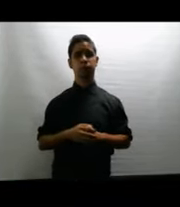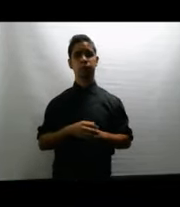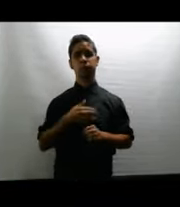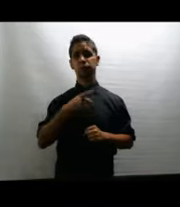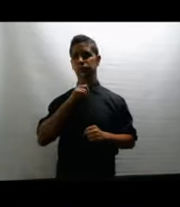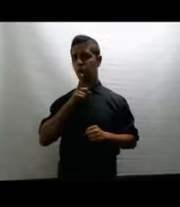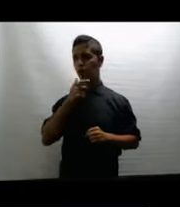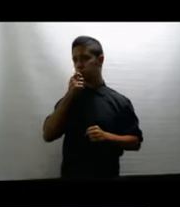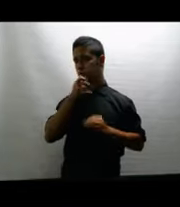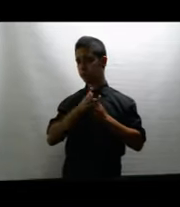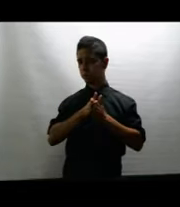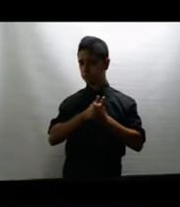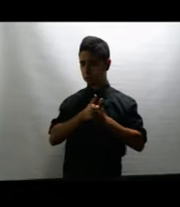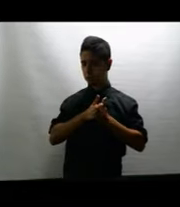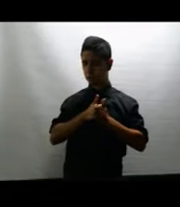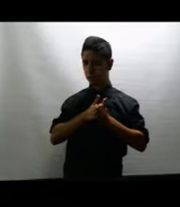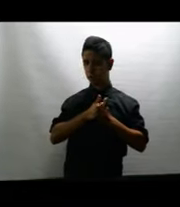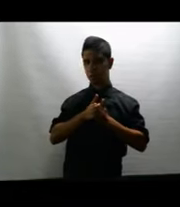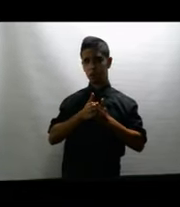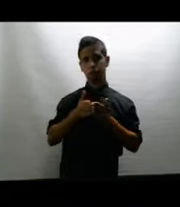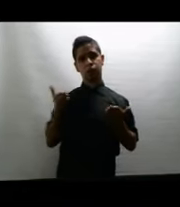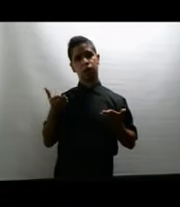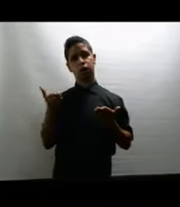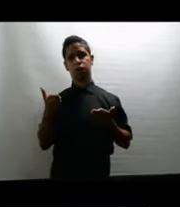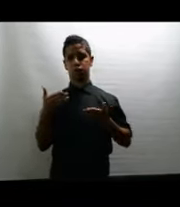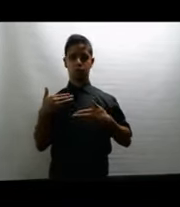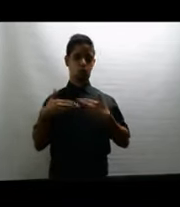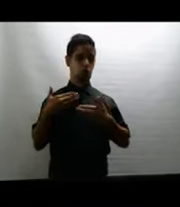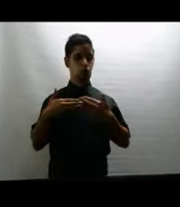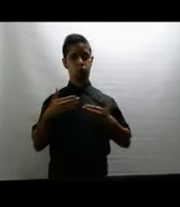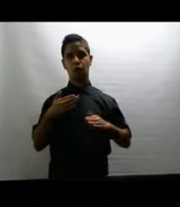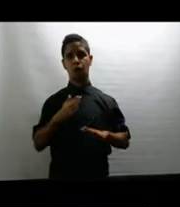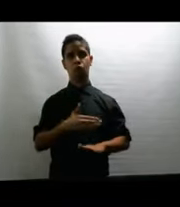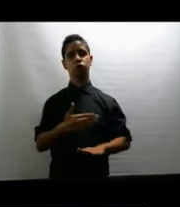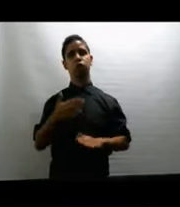es bien interesante este viaje de la música, porque